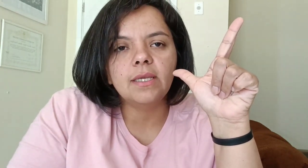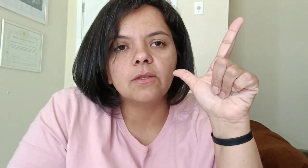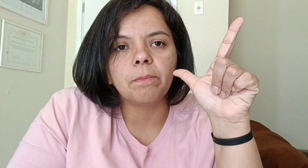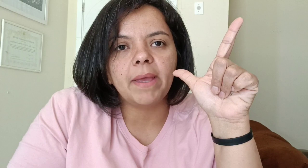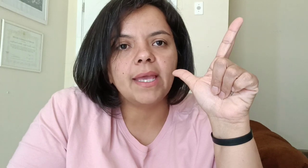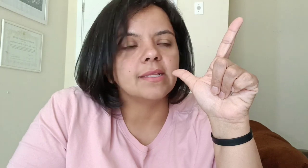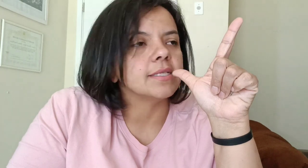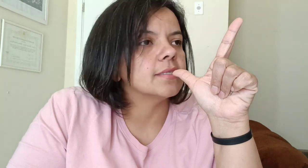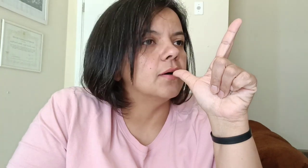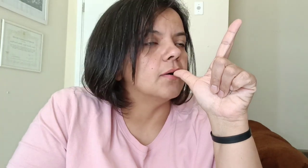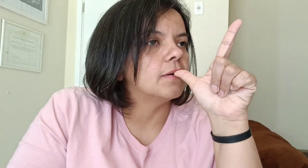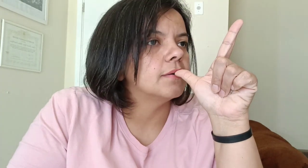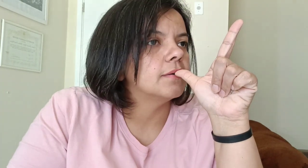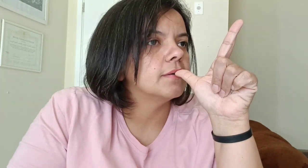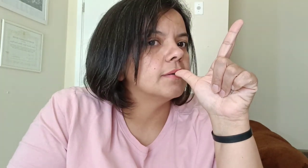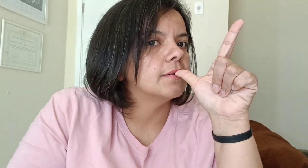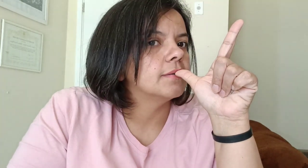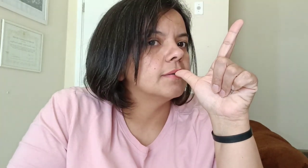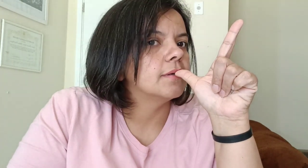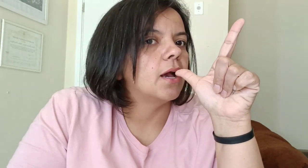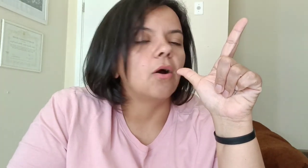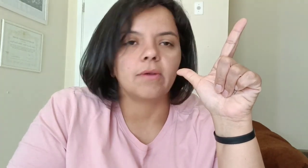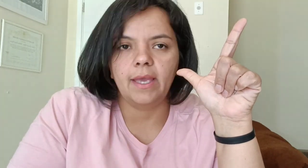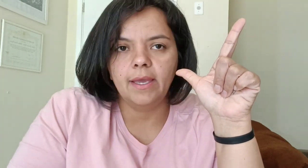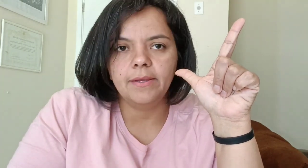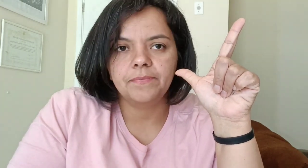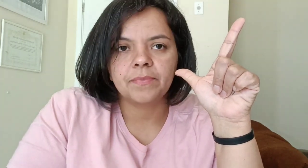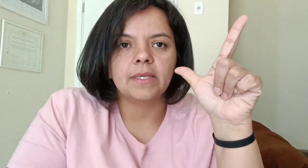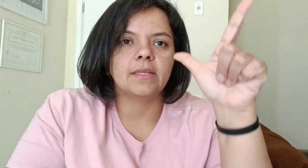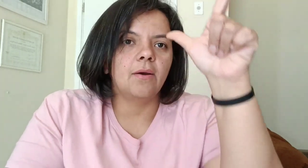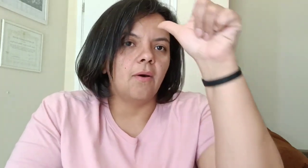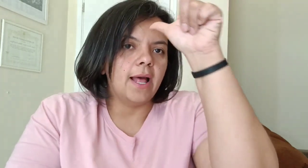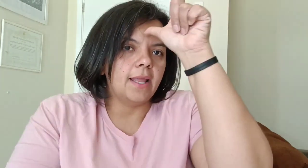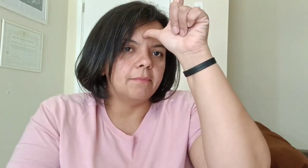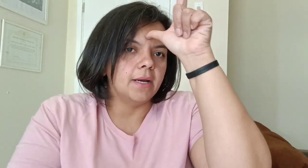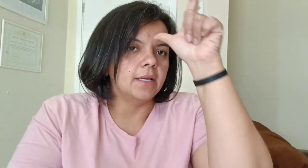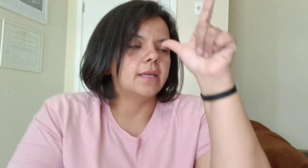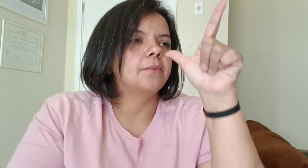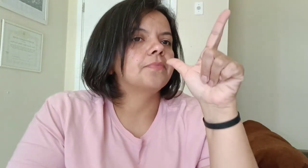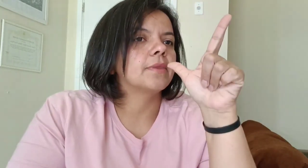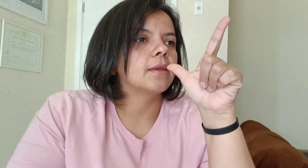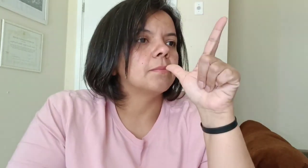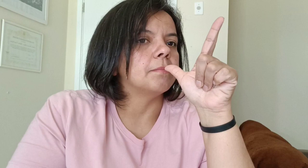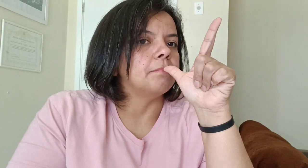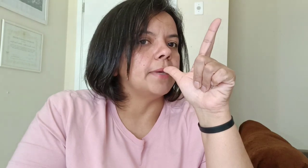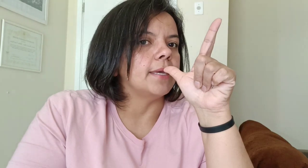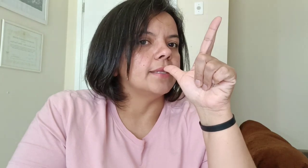masculino, pênis, ó. Ok? Então, ó, Alemanha,